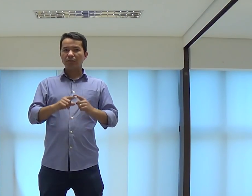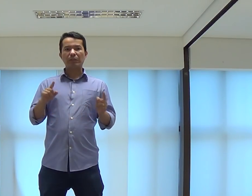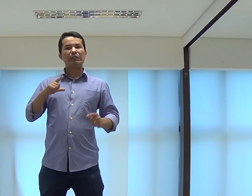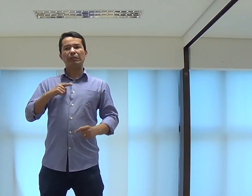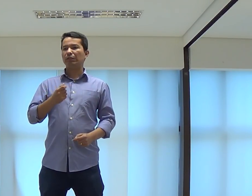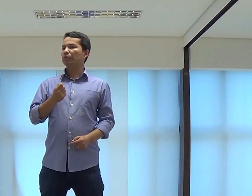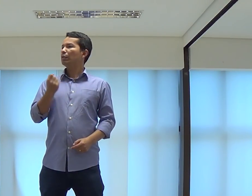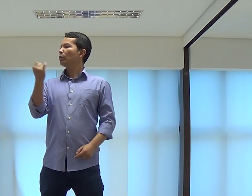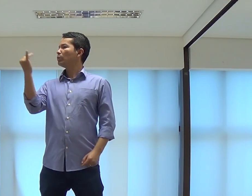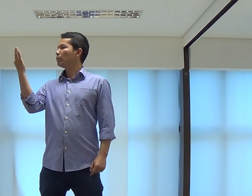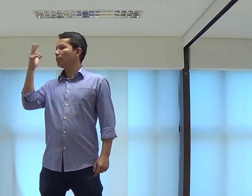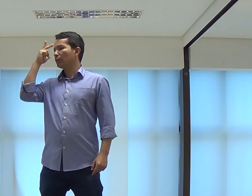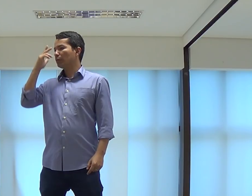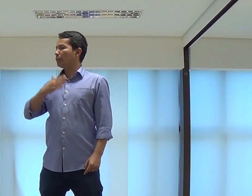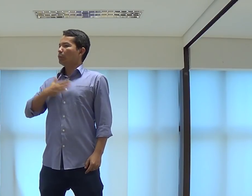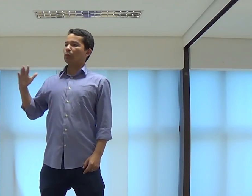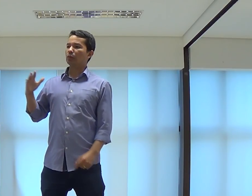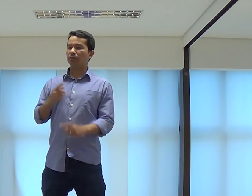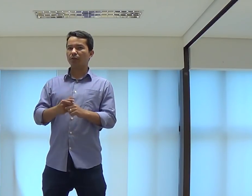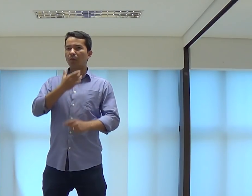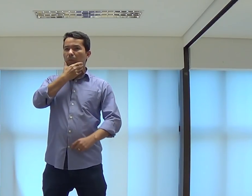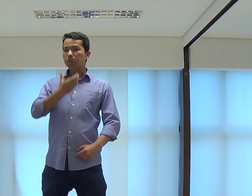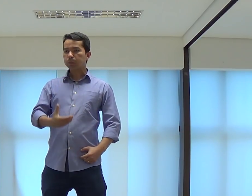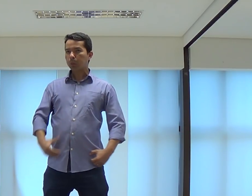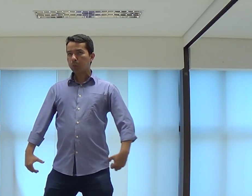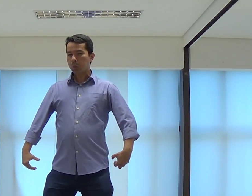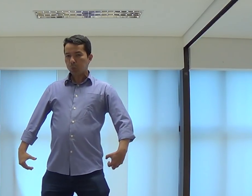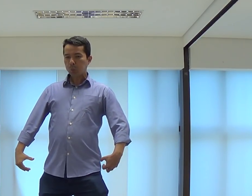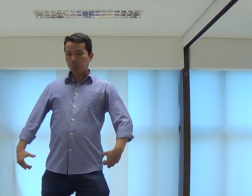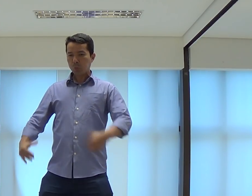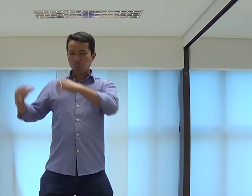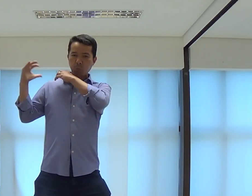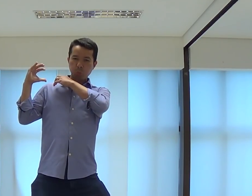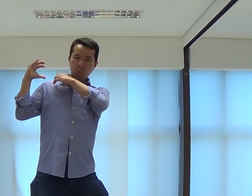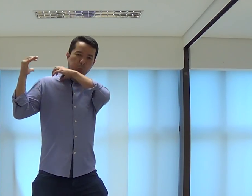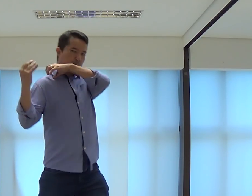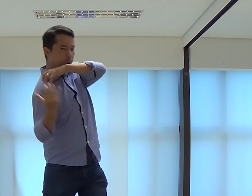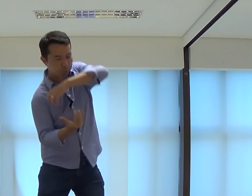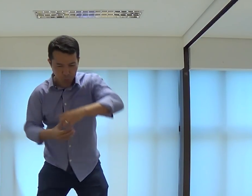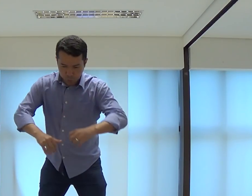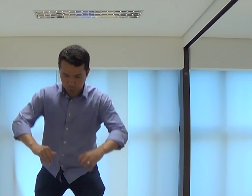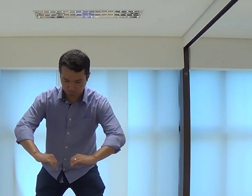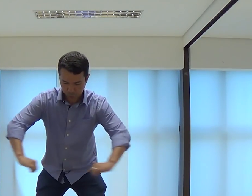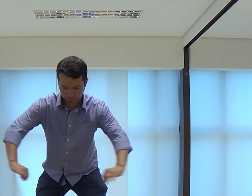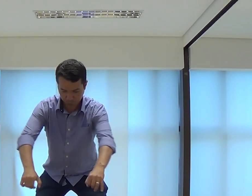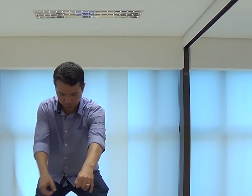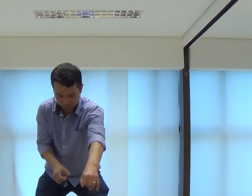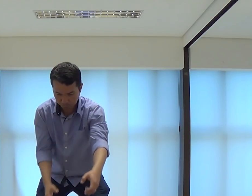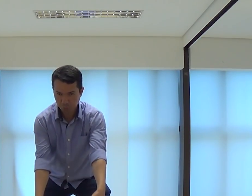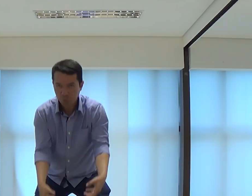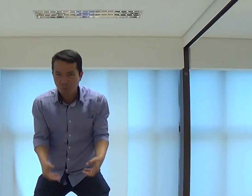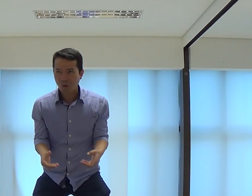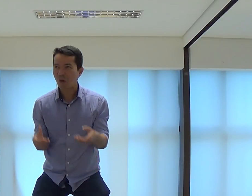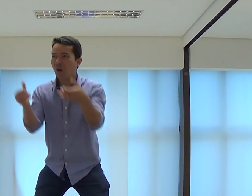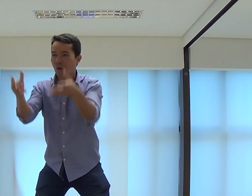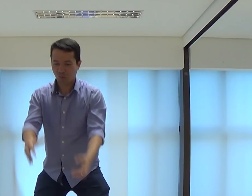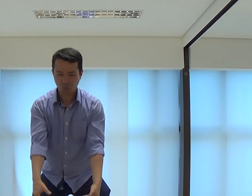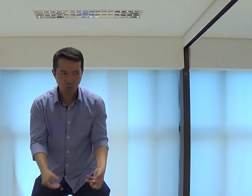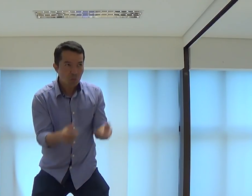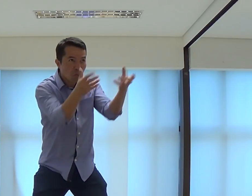Natal, Natal, Natal. Né? Mas aí algumas pessoas não gostam desse Natal, porque é do Papai Noel, né? Que abre lá o saco, entrega